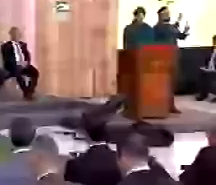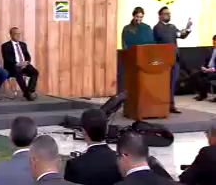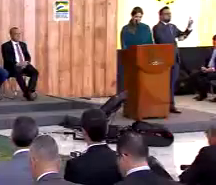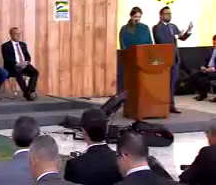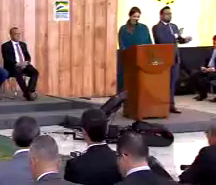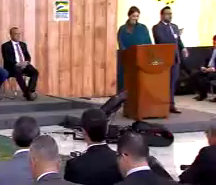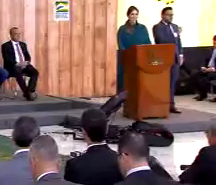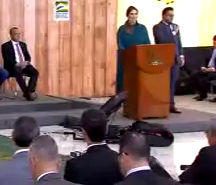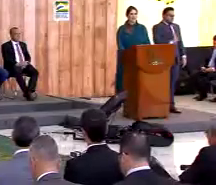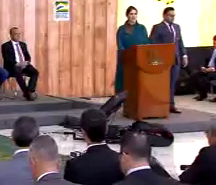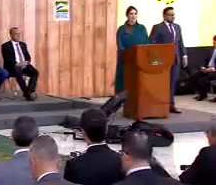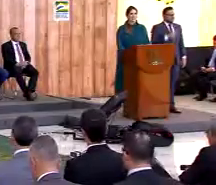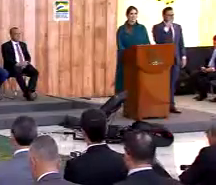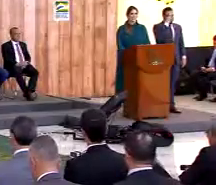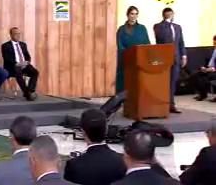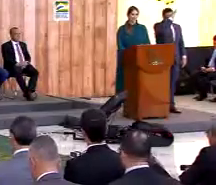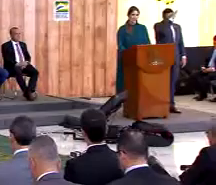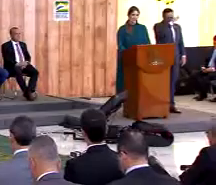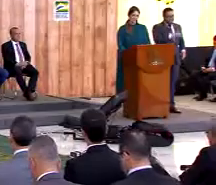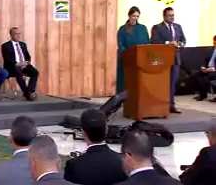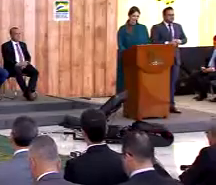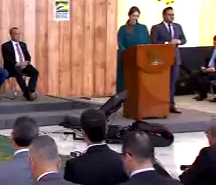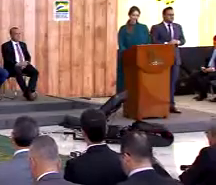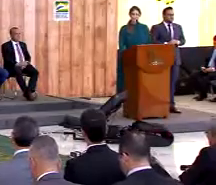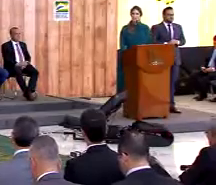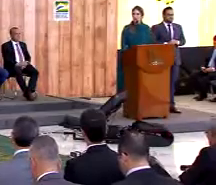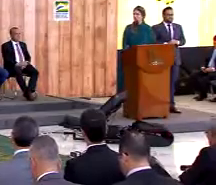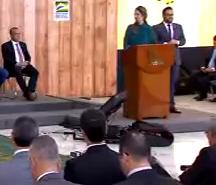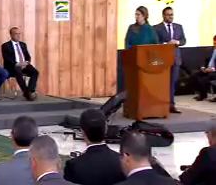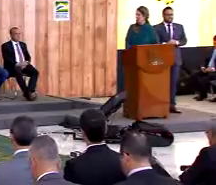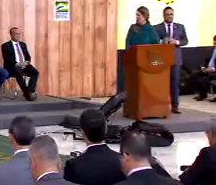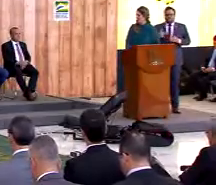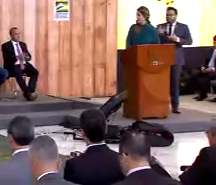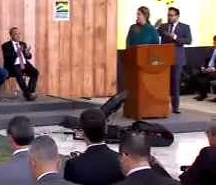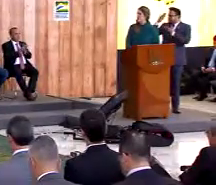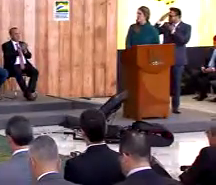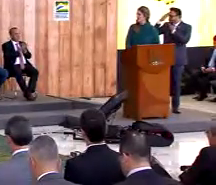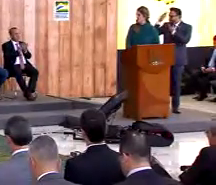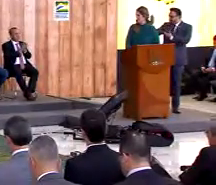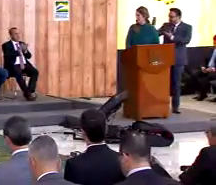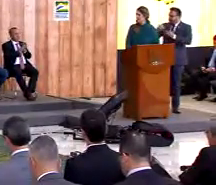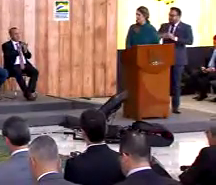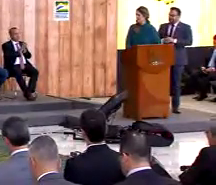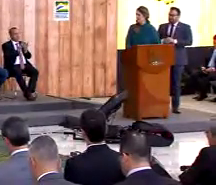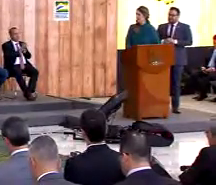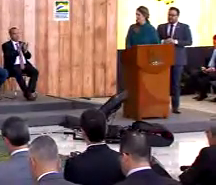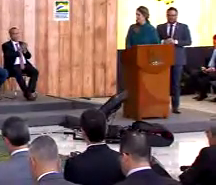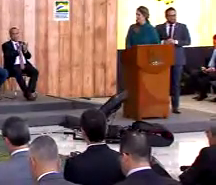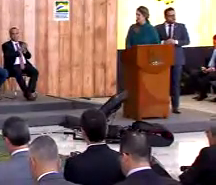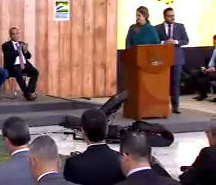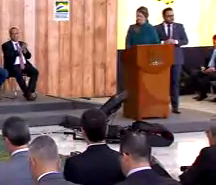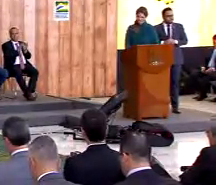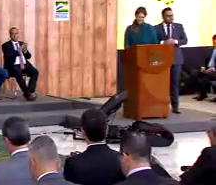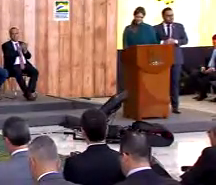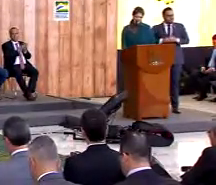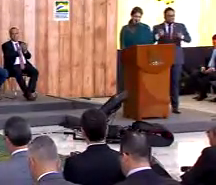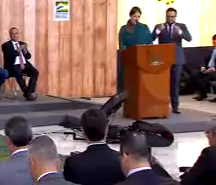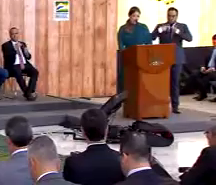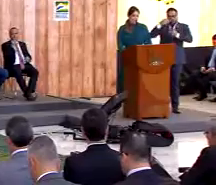da república Jair Messias bolsonaro muito obrigada pela confiança em nosso